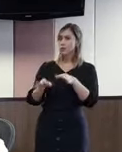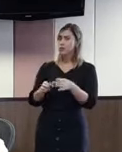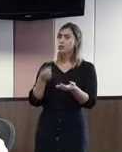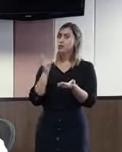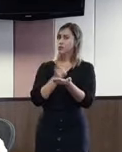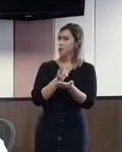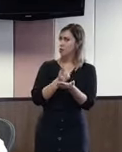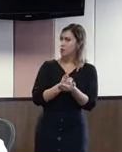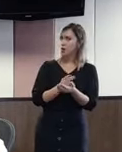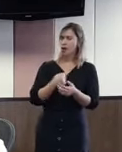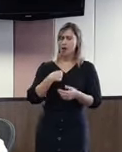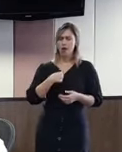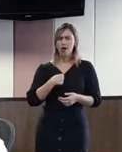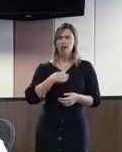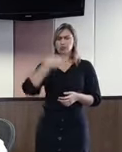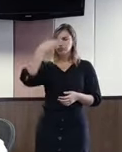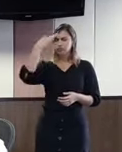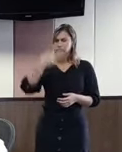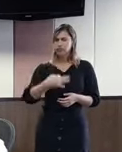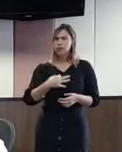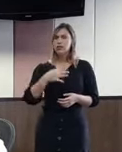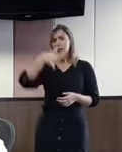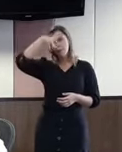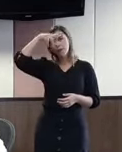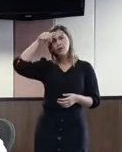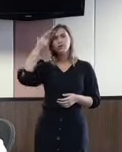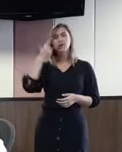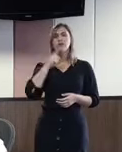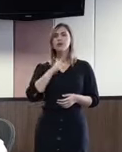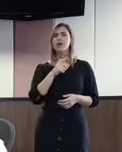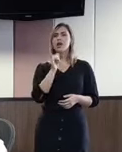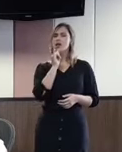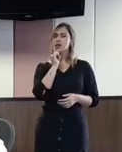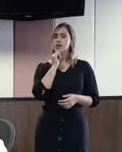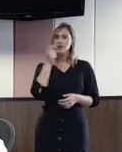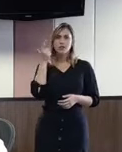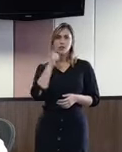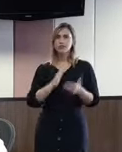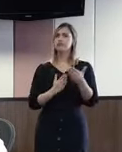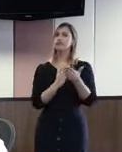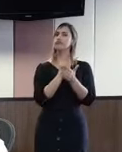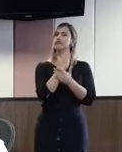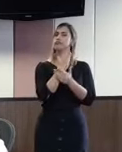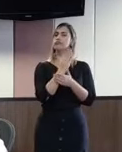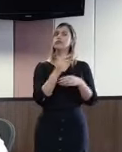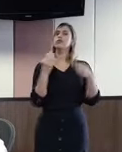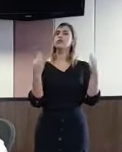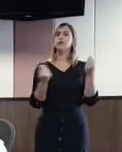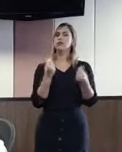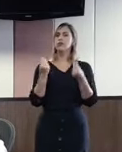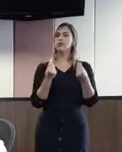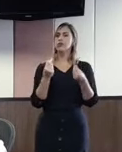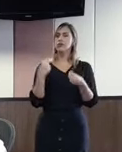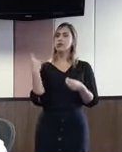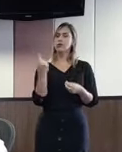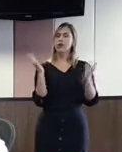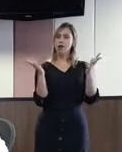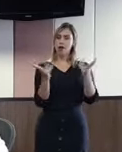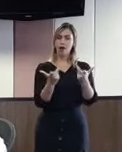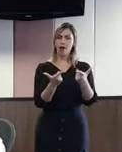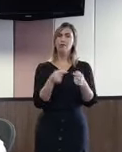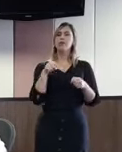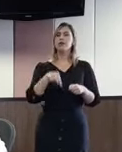eu tenho absoluta convicção que Mato Grosso vai dar um exemplo de superação, como esta é uma das nossas grandes habilidades e